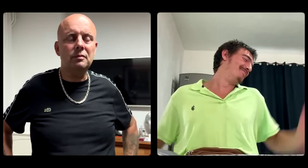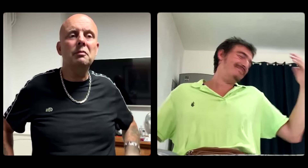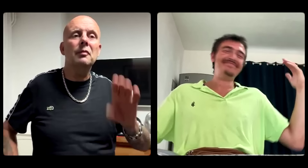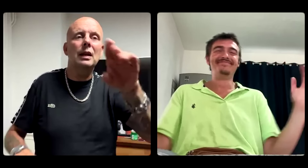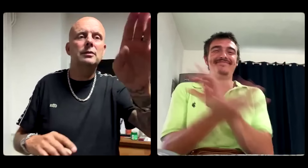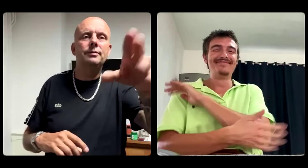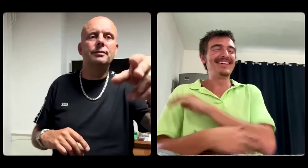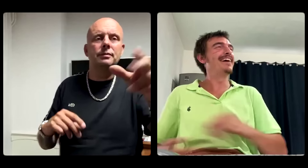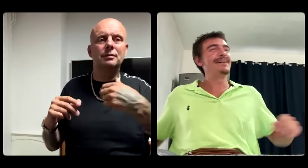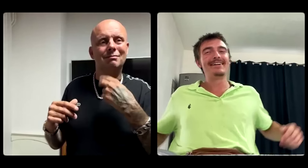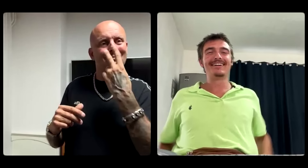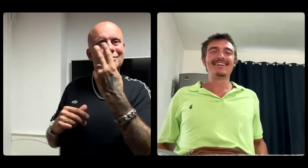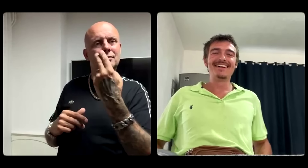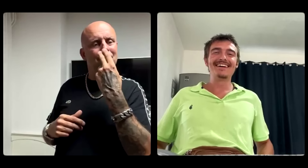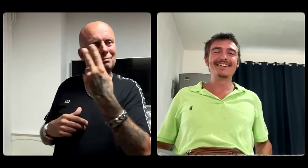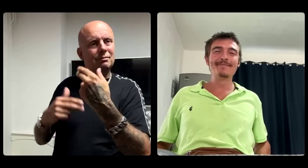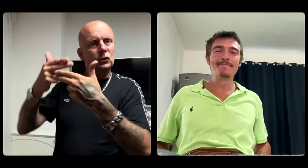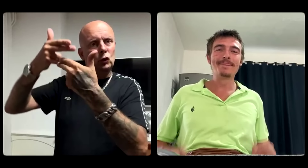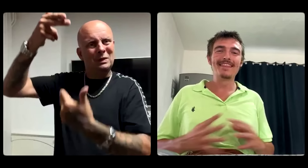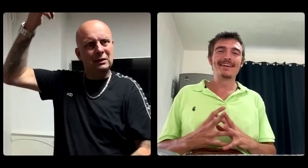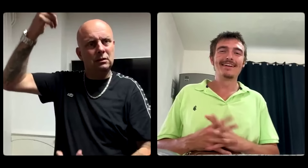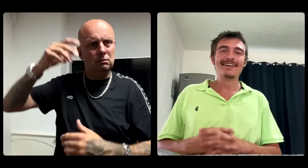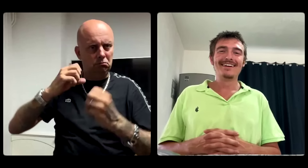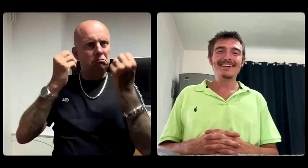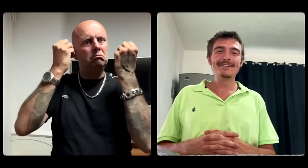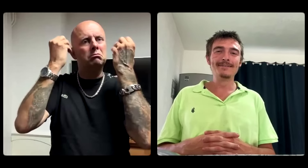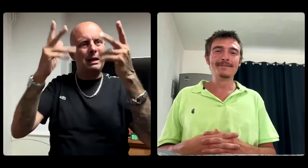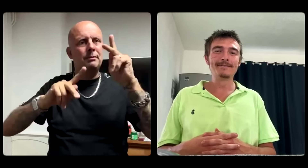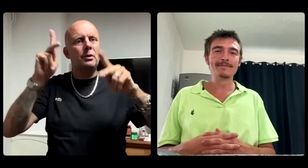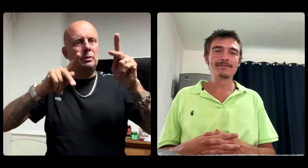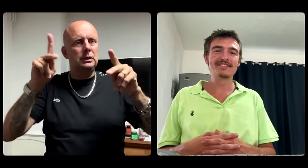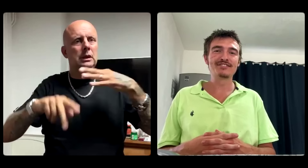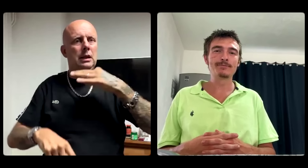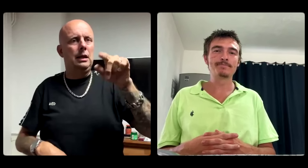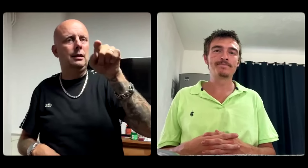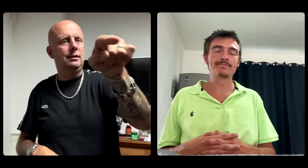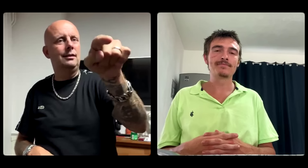gezegd. Ik zeg het niet. Ik denk dat ik naar huis moet oplopen.